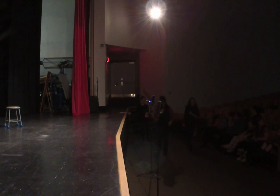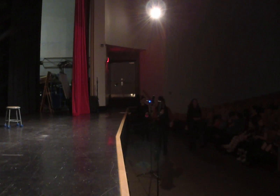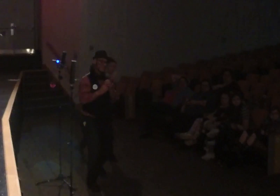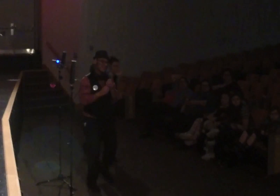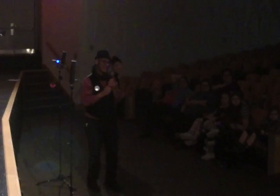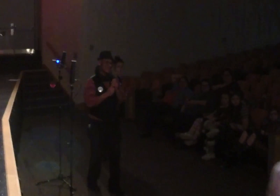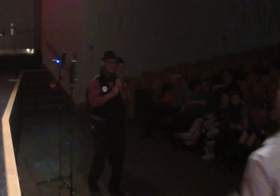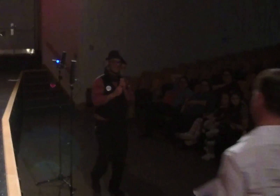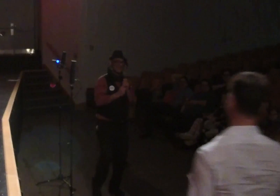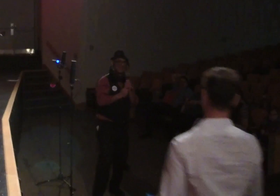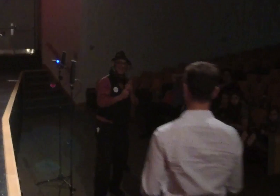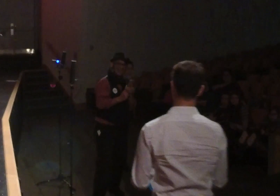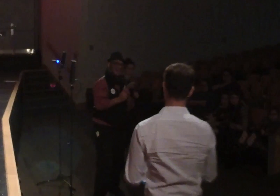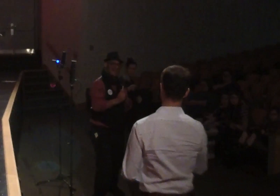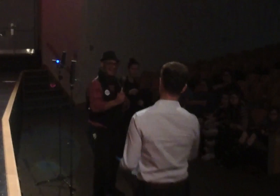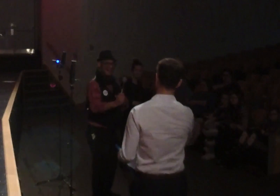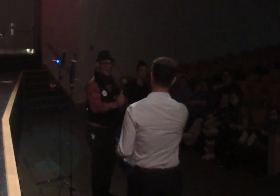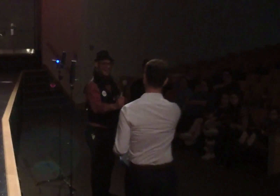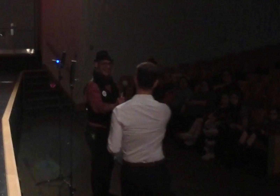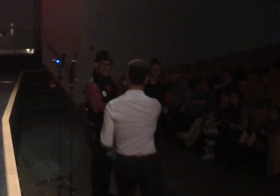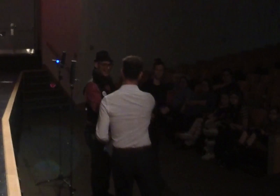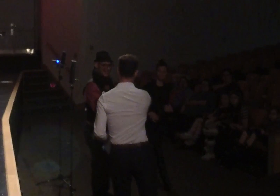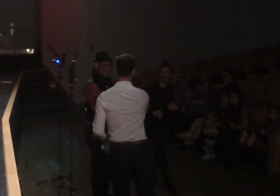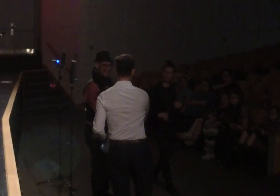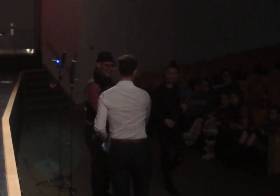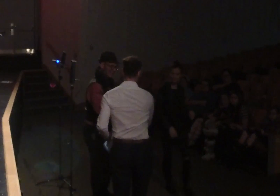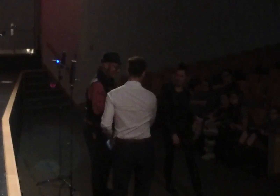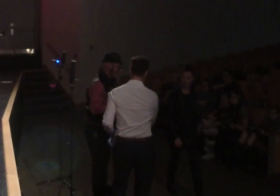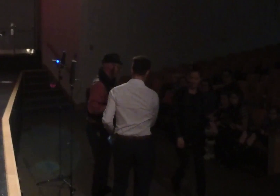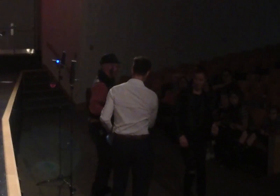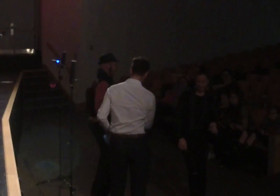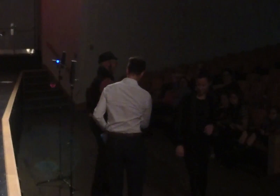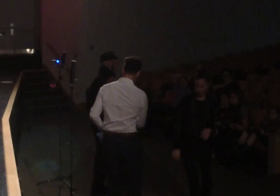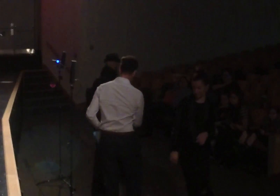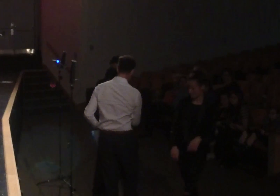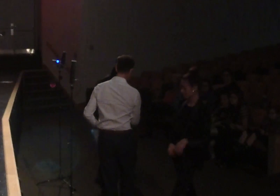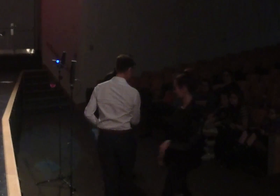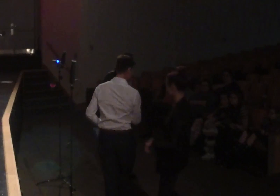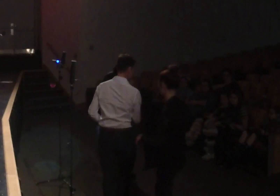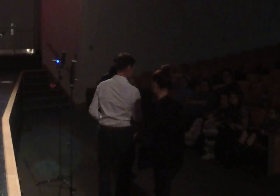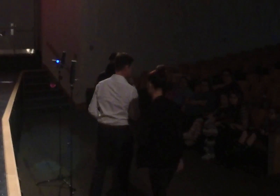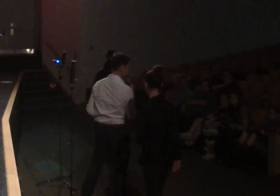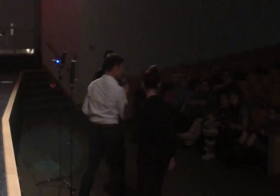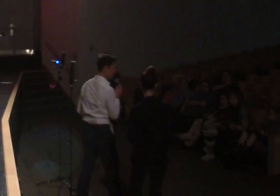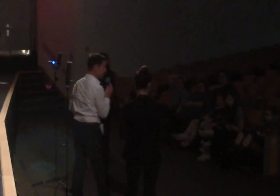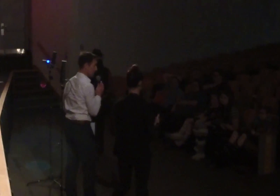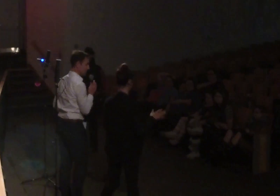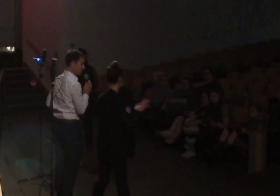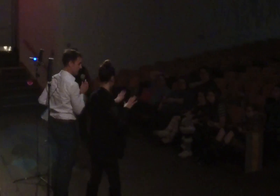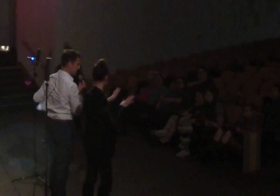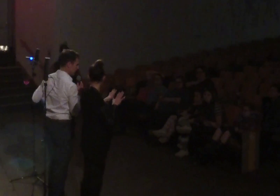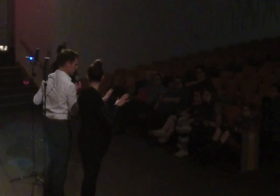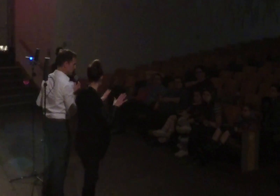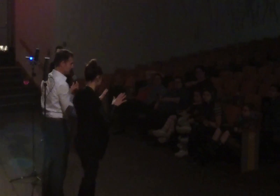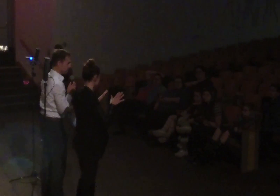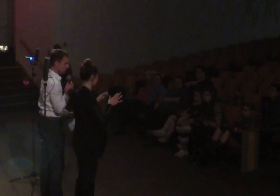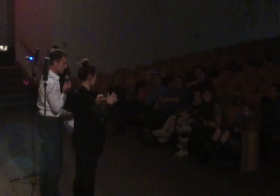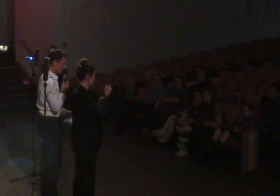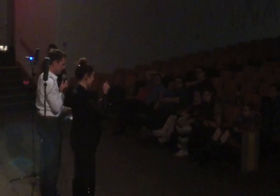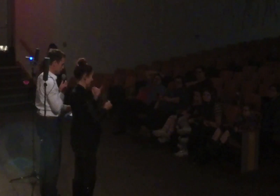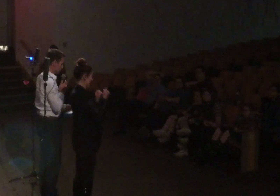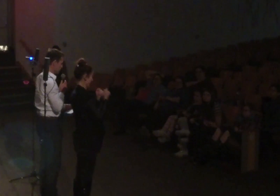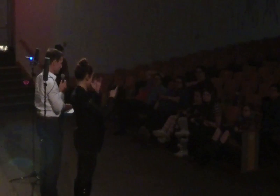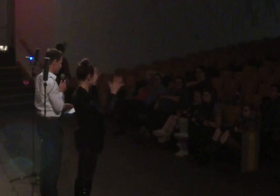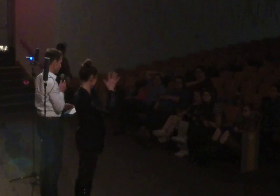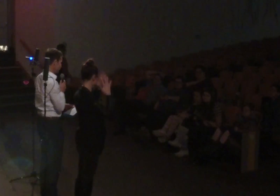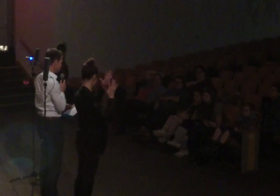Merci beaucoup tout le monde de venir, puis passer une bonne soirée. Merci. Peut-être juste prendre une dernière main